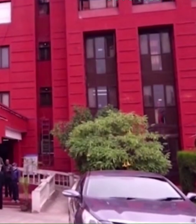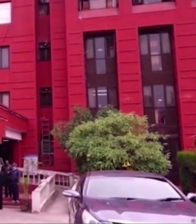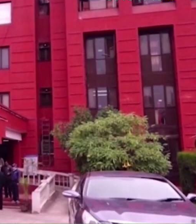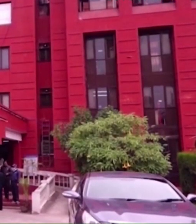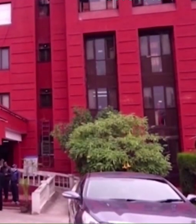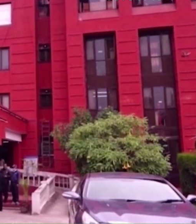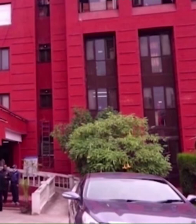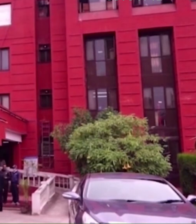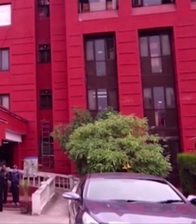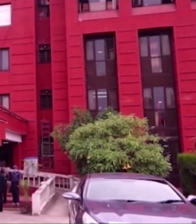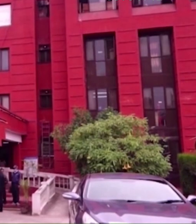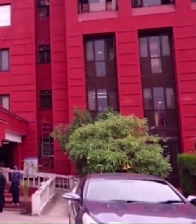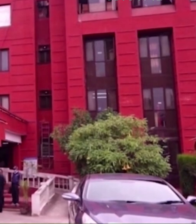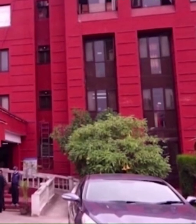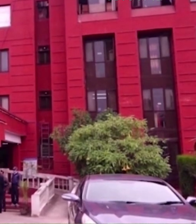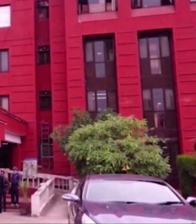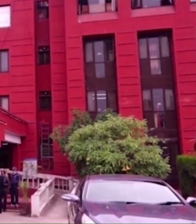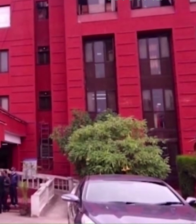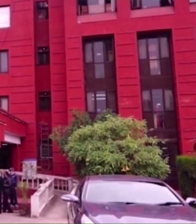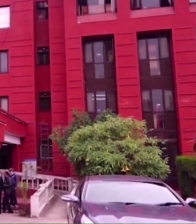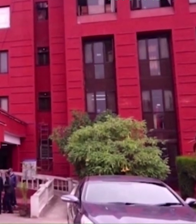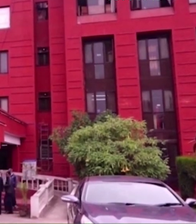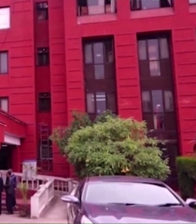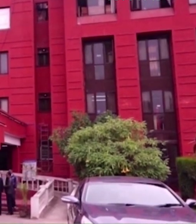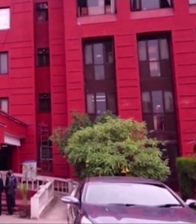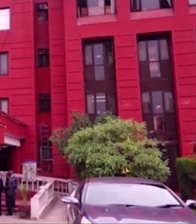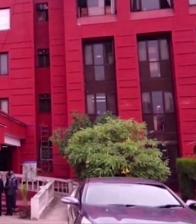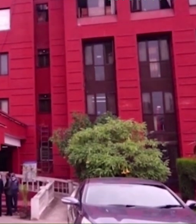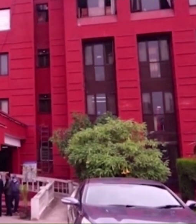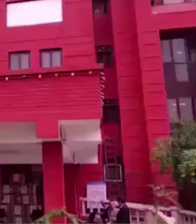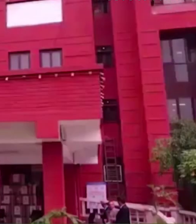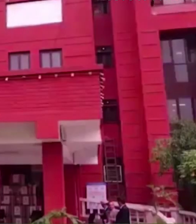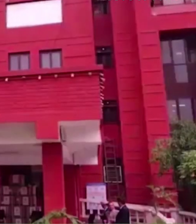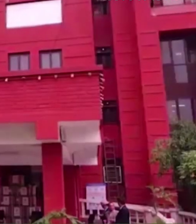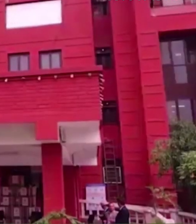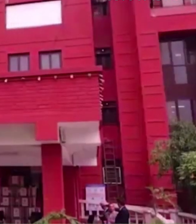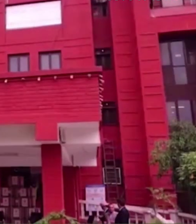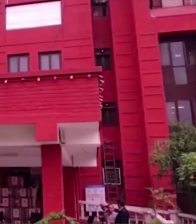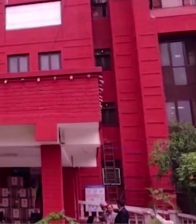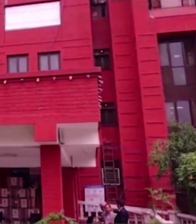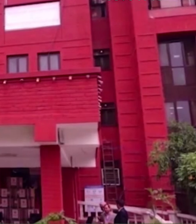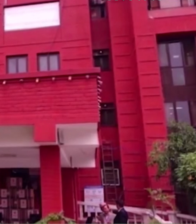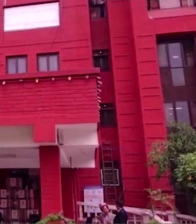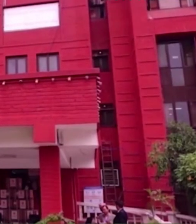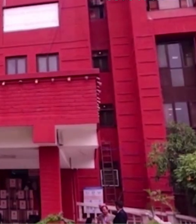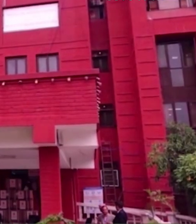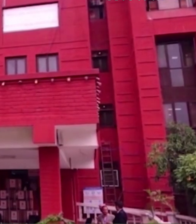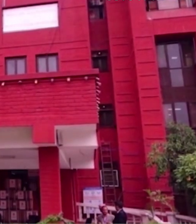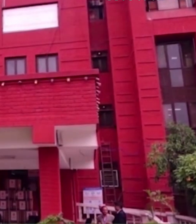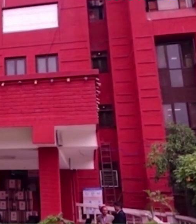युवाको पनि कोरोना पोजिटिभ रिपोर्ट आएको बताएका छन्। भारतबाट भागेर आएका युवालाई क्वारेन्टाइनमा राखिएको